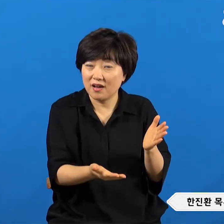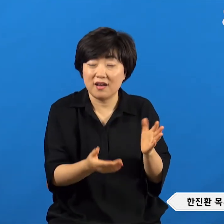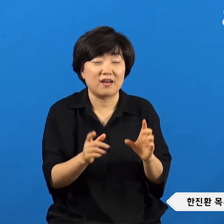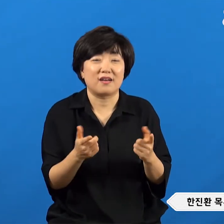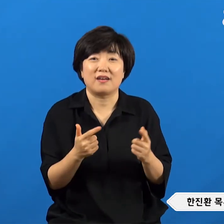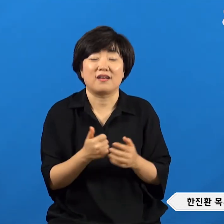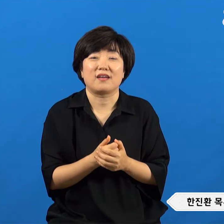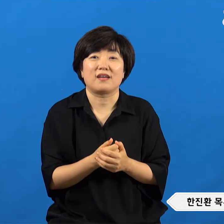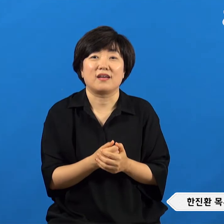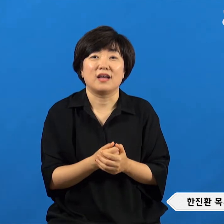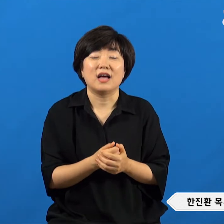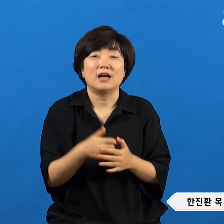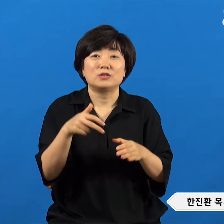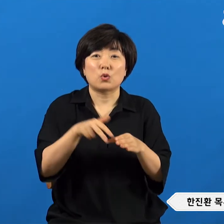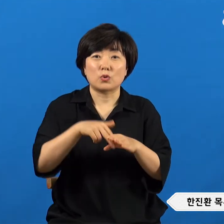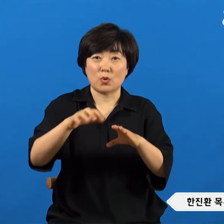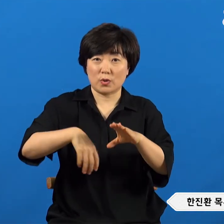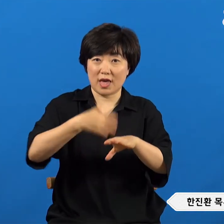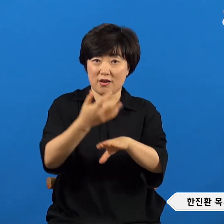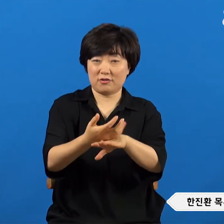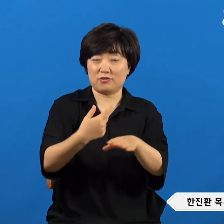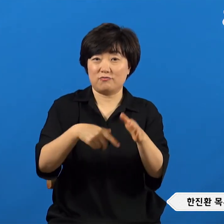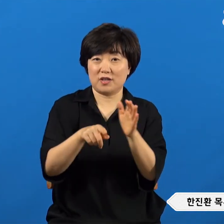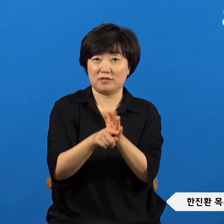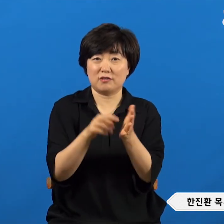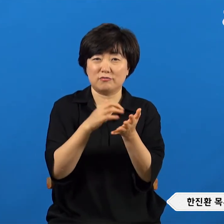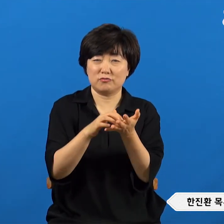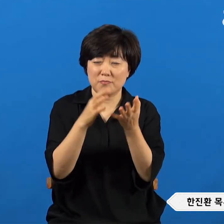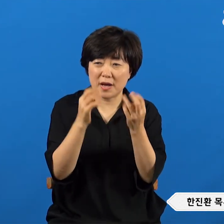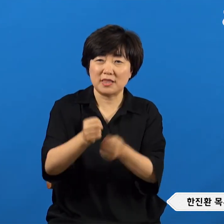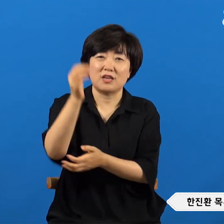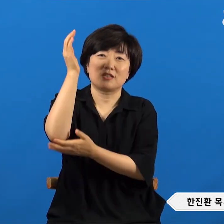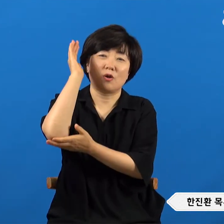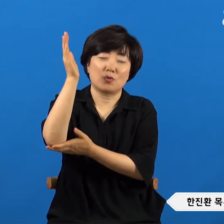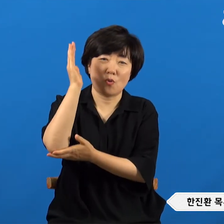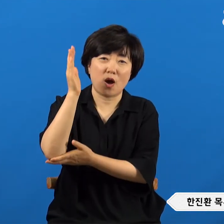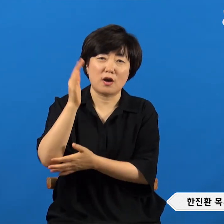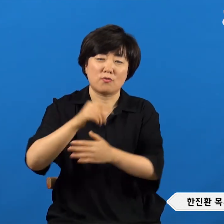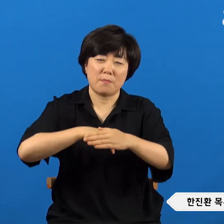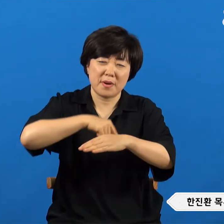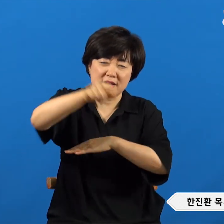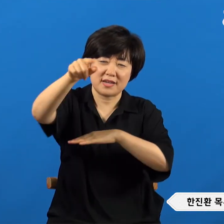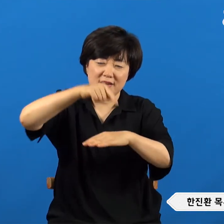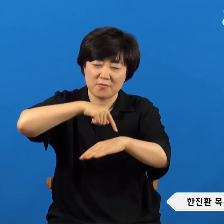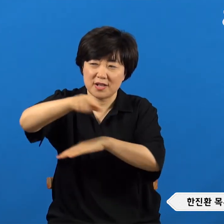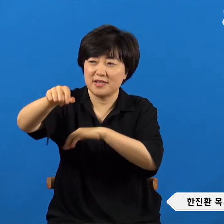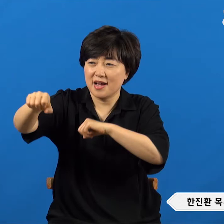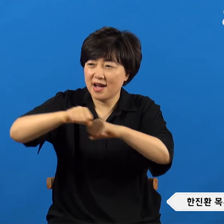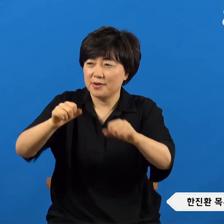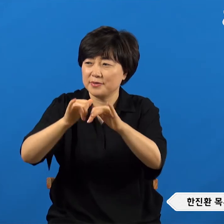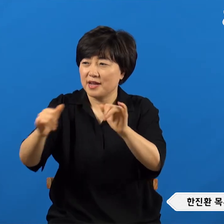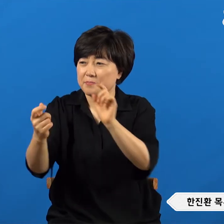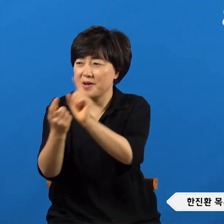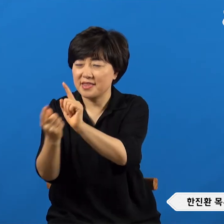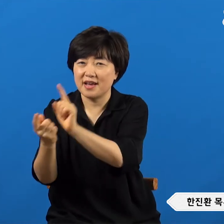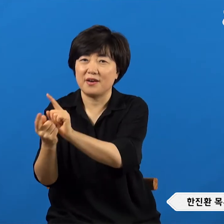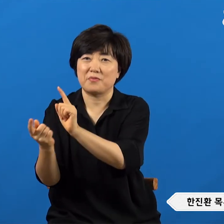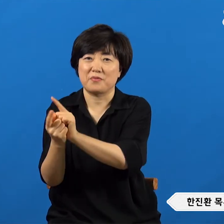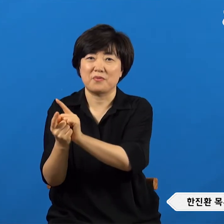아니고 그는 종교개혁을 위해서 수없이 설교도 하고 대외 활동도 하고 사람들도